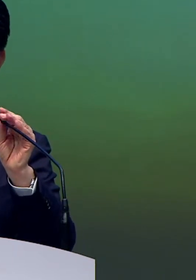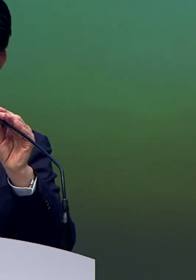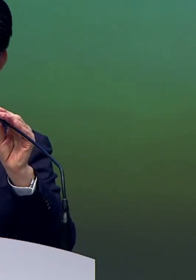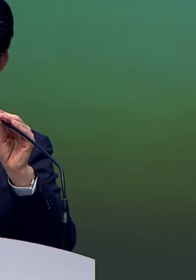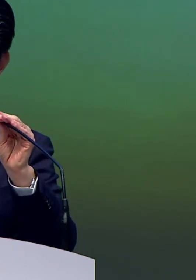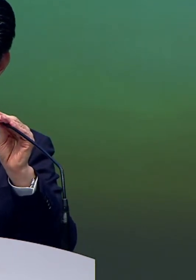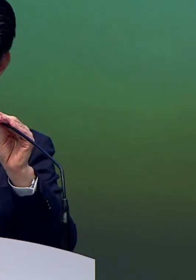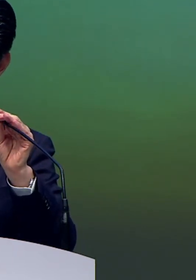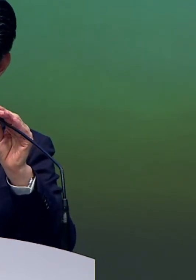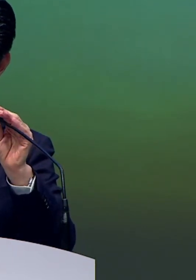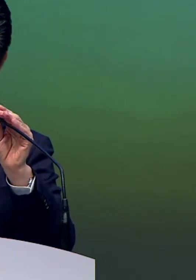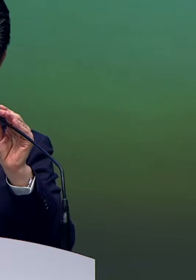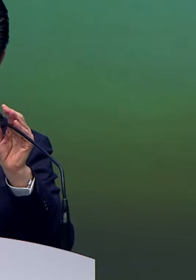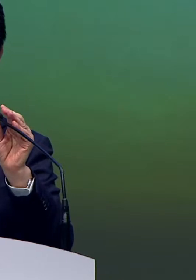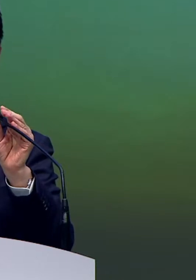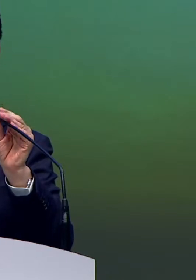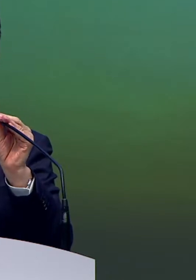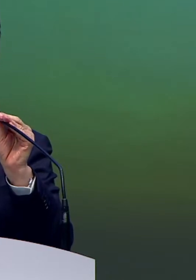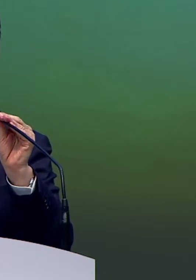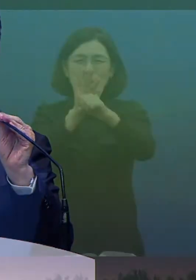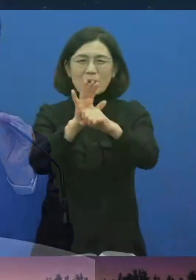이 오미크론이